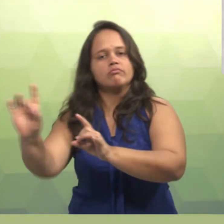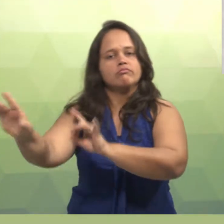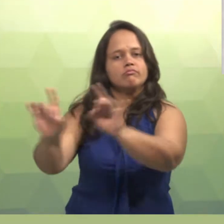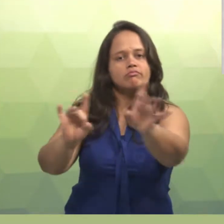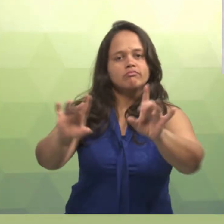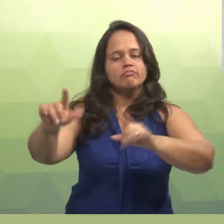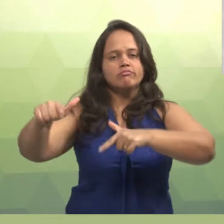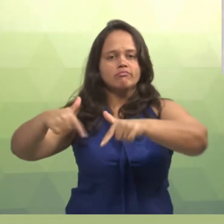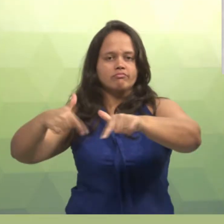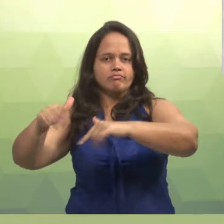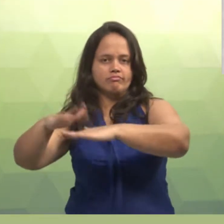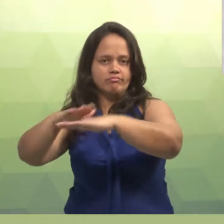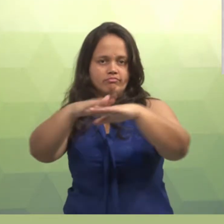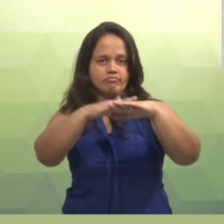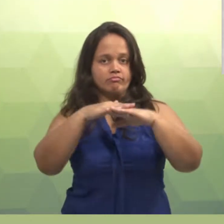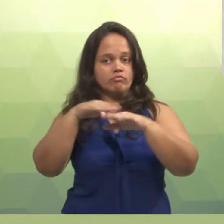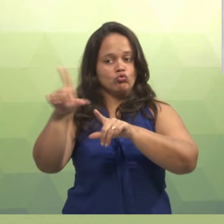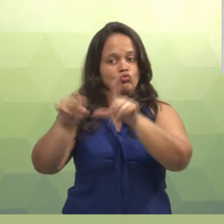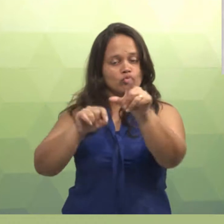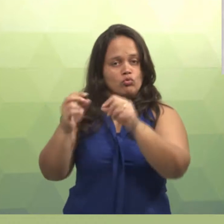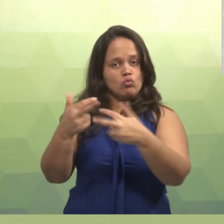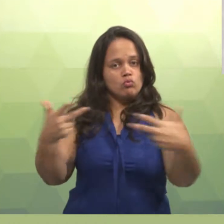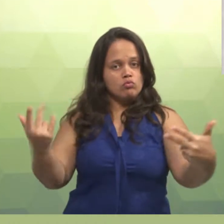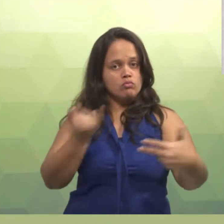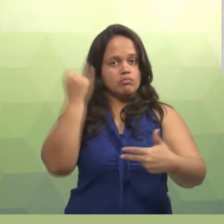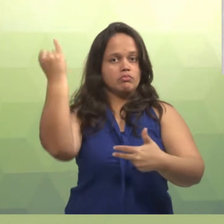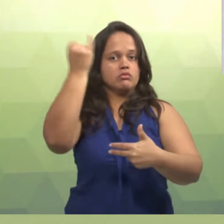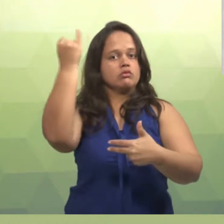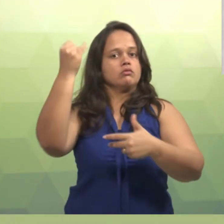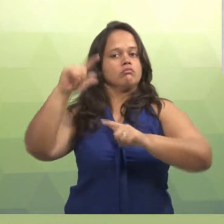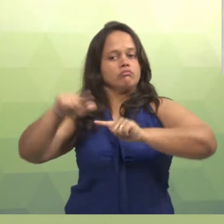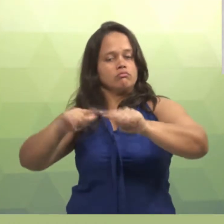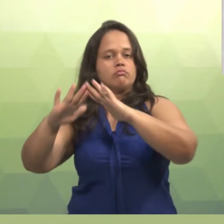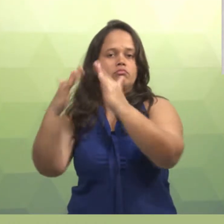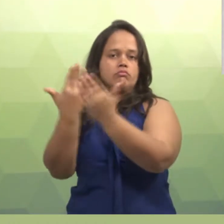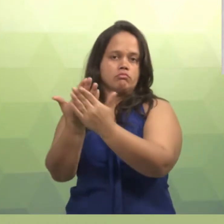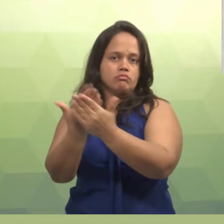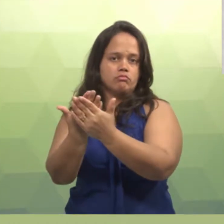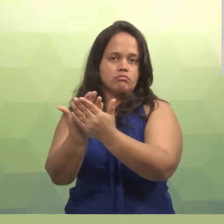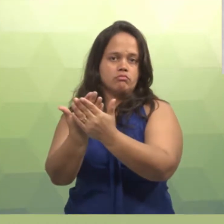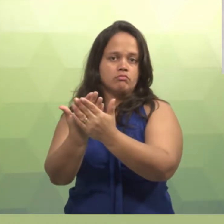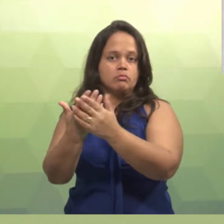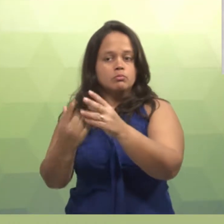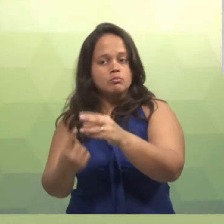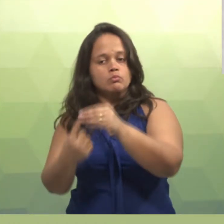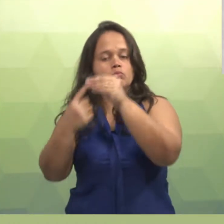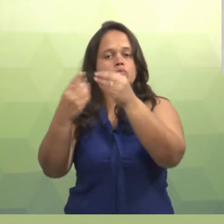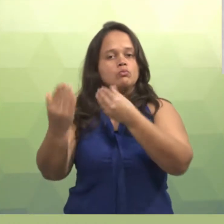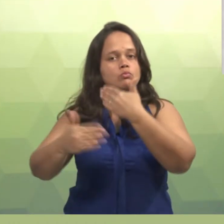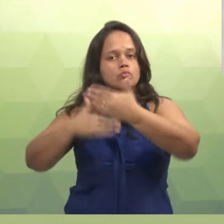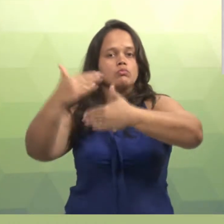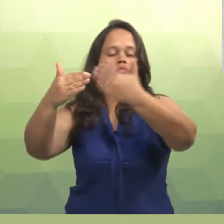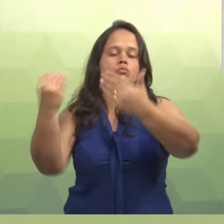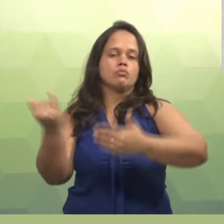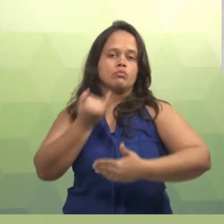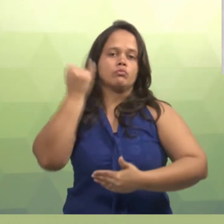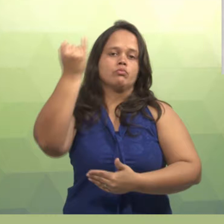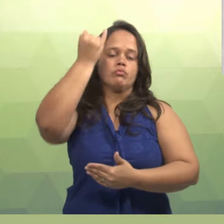autonomia em decisões importantes para o seu funcionamento, tendo como eixo norteador a sua